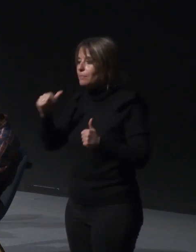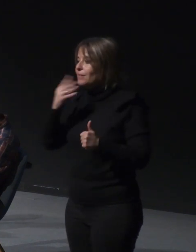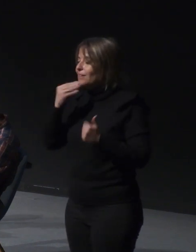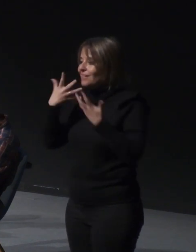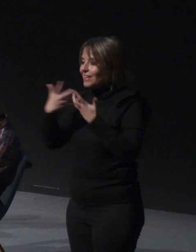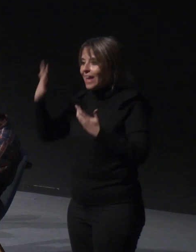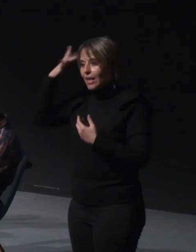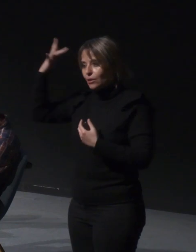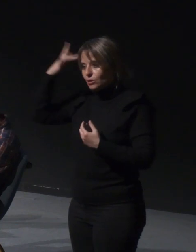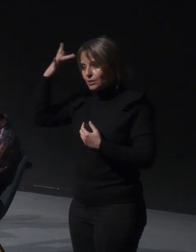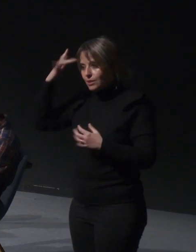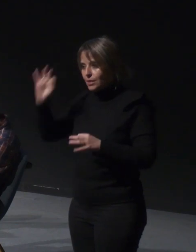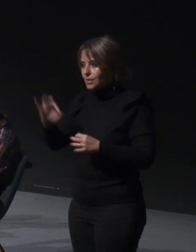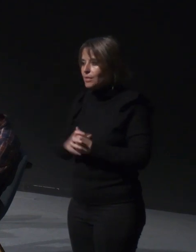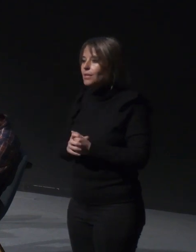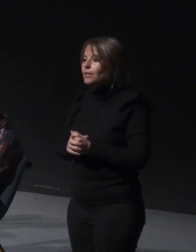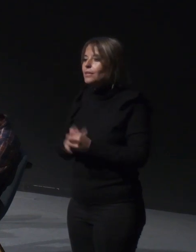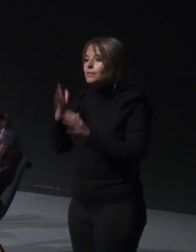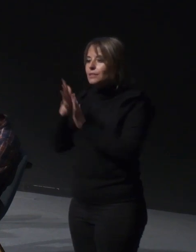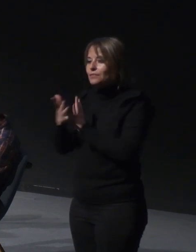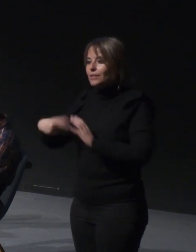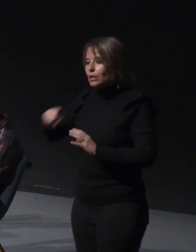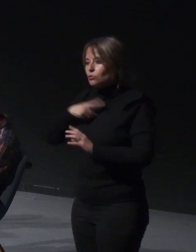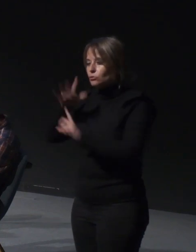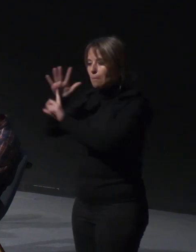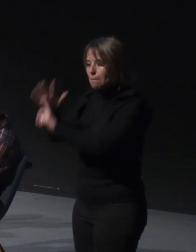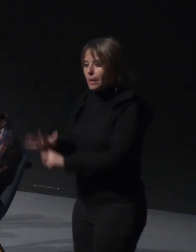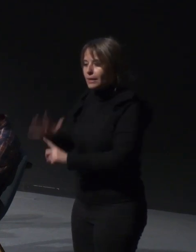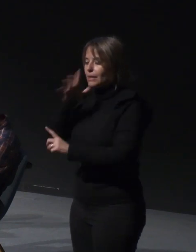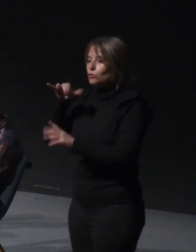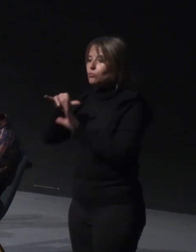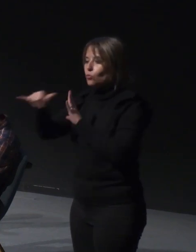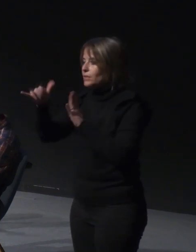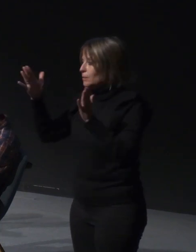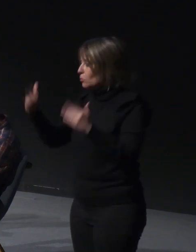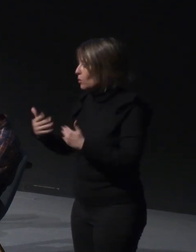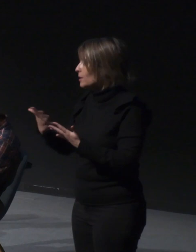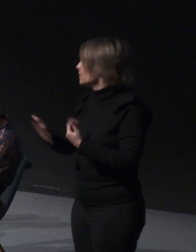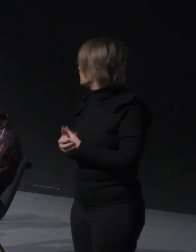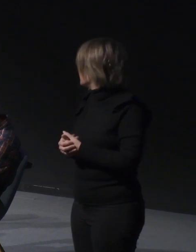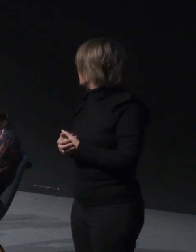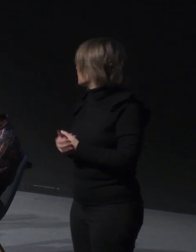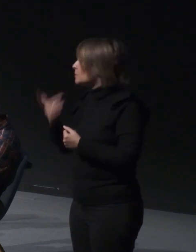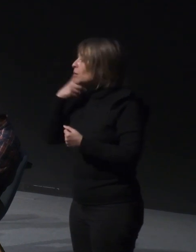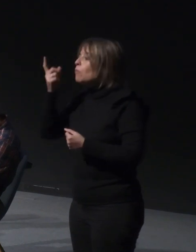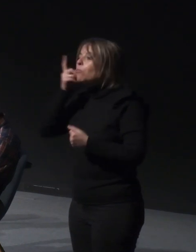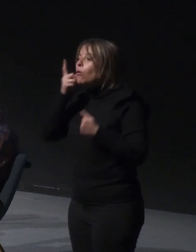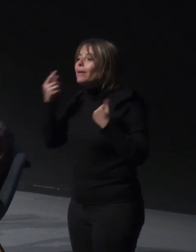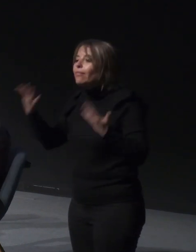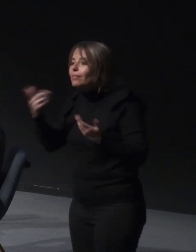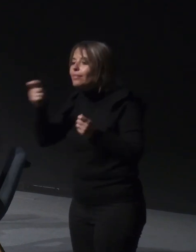que la adolescencia? Eso para que no se queden marginados por no tener WhatsApp como todos. Bueno, ¿cuándo dar móvil? ¿Cómo dar